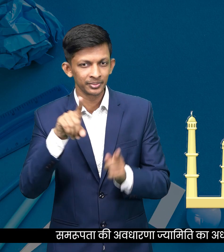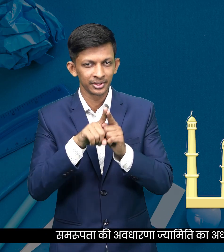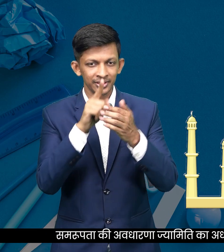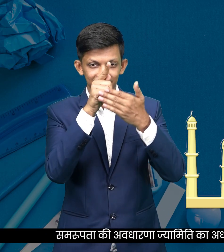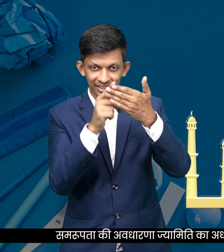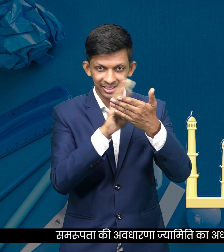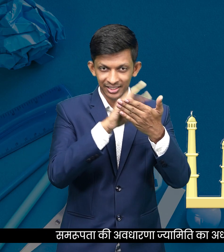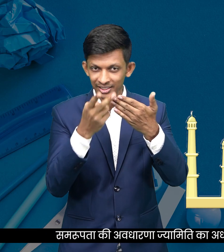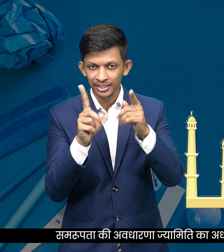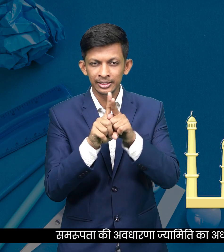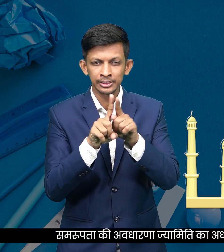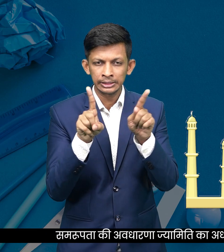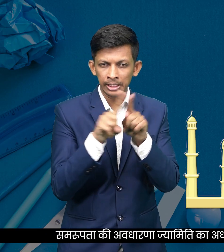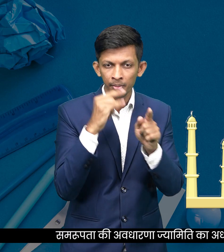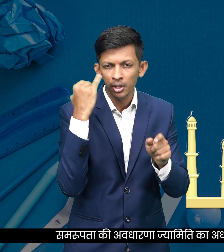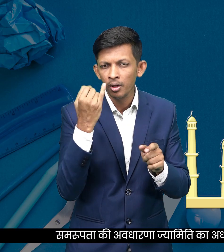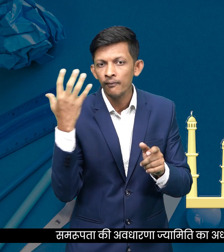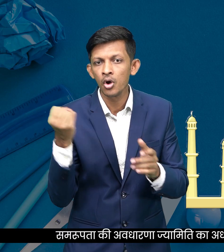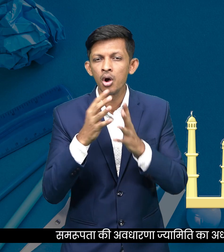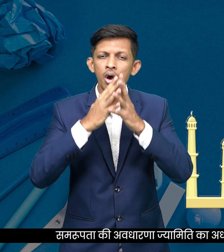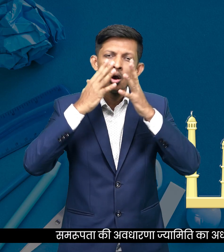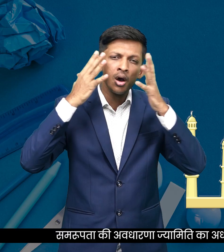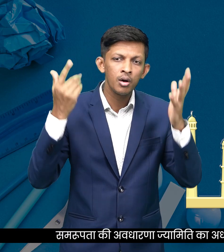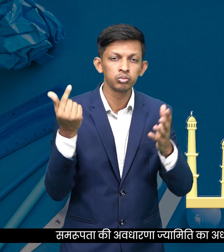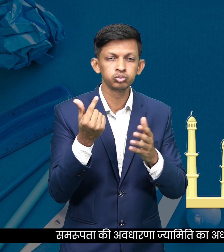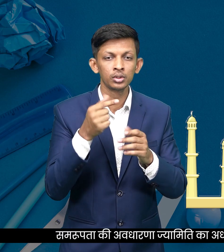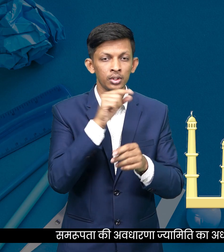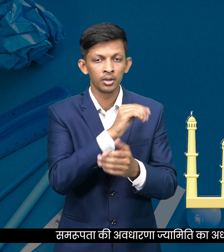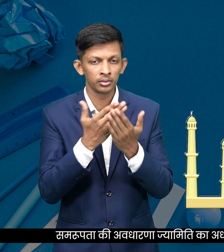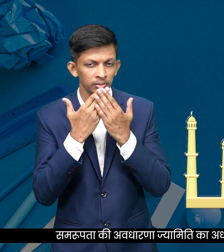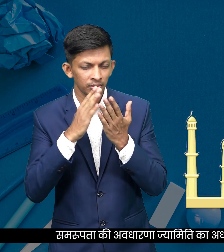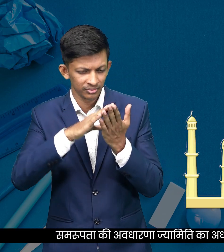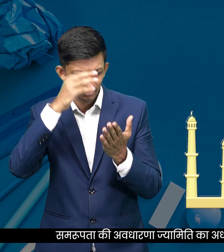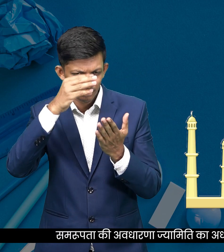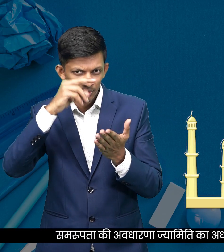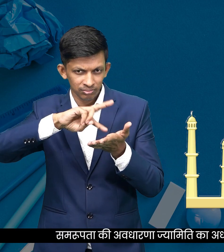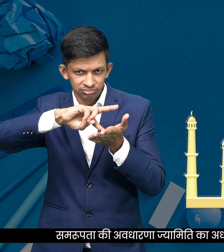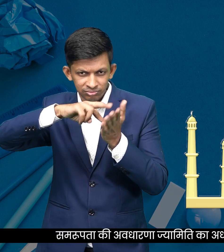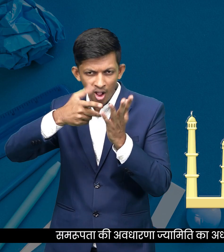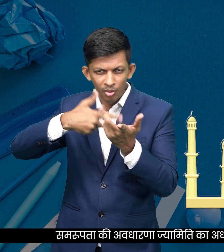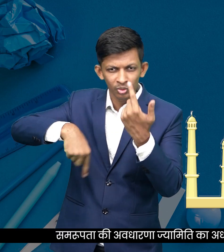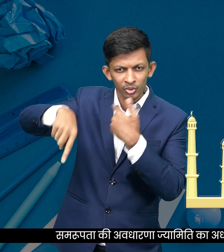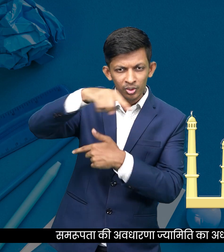समरूपता की अवधारणा ज्यामिति का अध्ययन करते समय बहुत उपयुक्त हो जाती है।